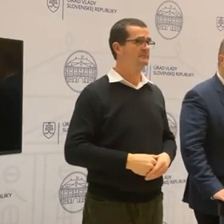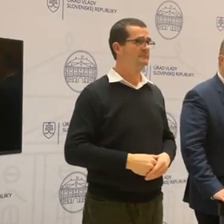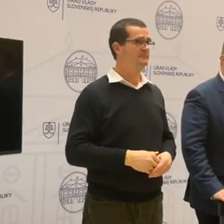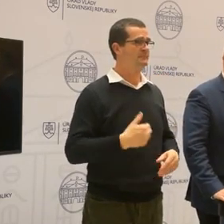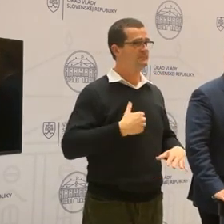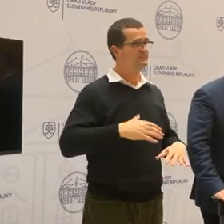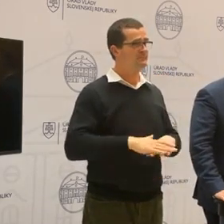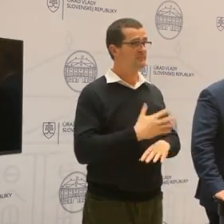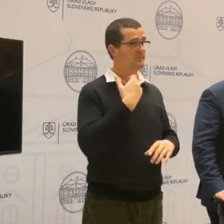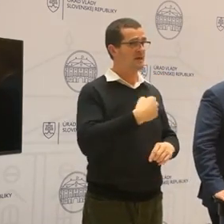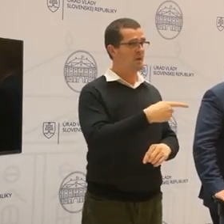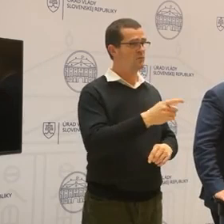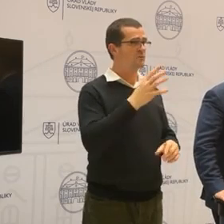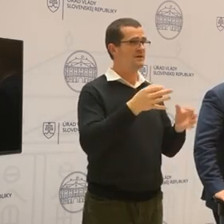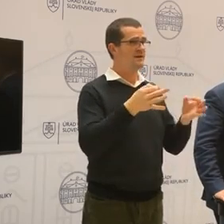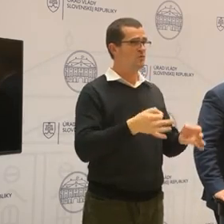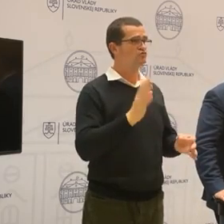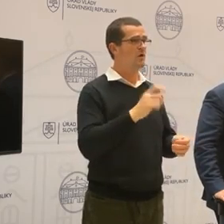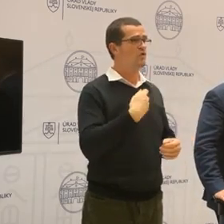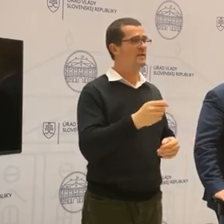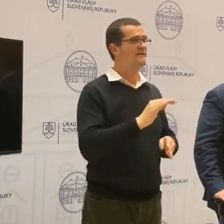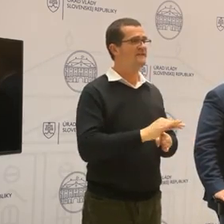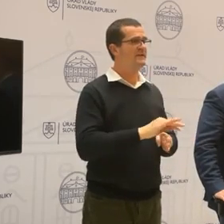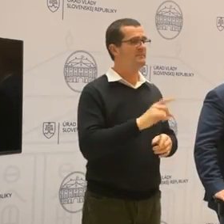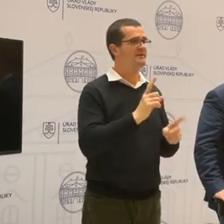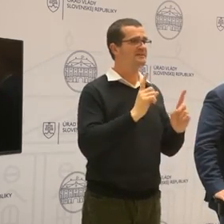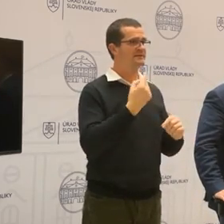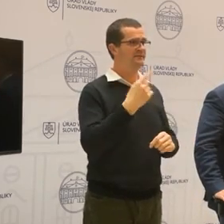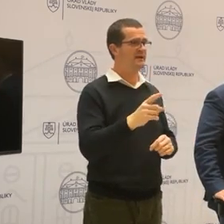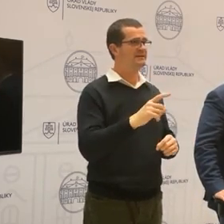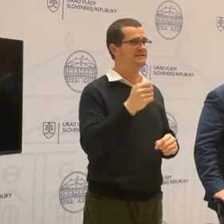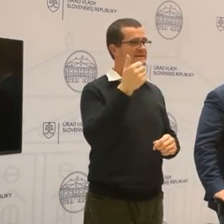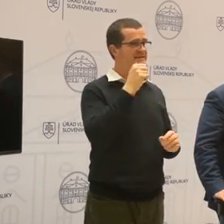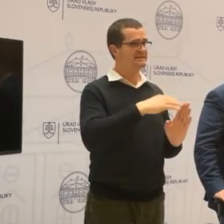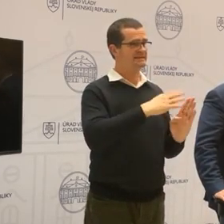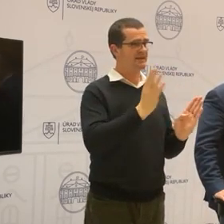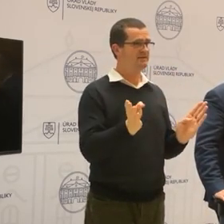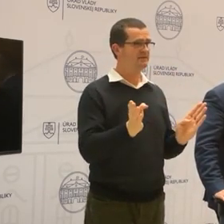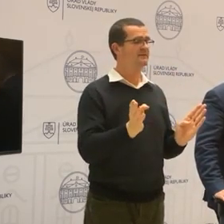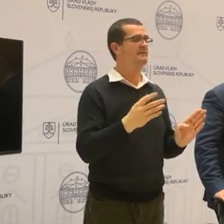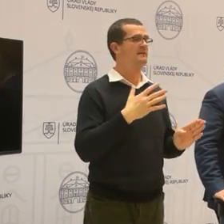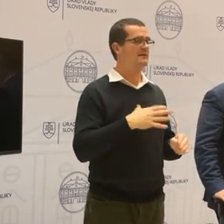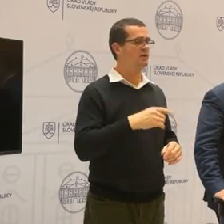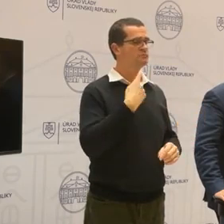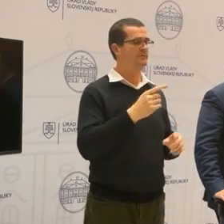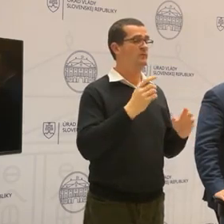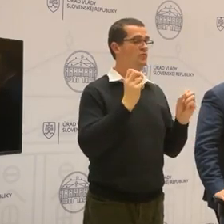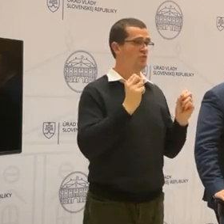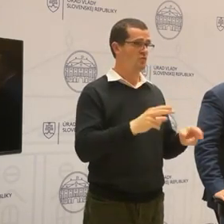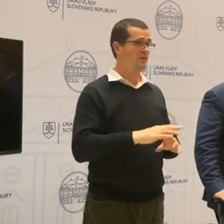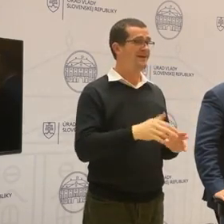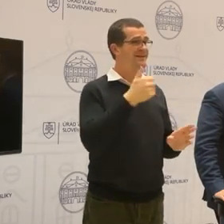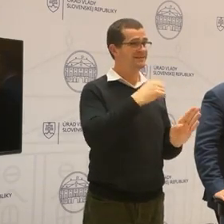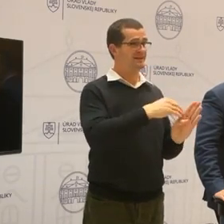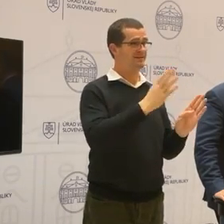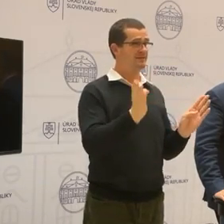Zdá sa mi, že pre ľudí to bude jednoduchšie, ako dávať výnimky na zákaz vychádzania cez deň. Tak radšej povedať, že dobre, cez